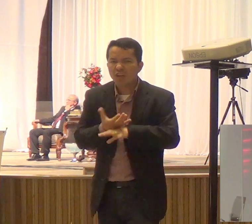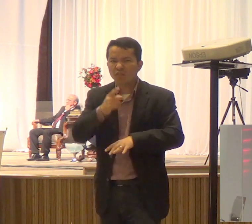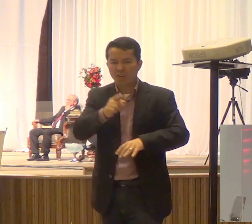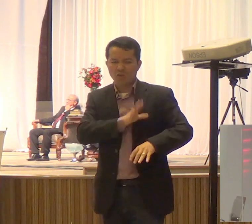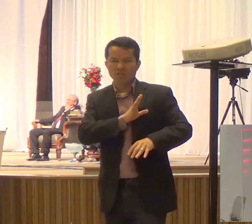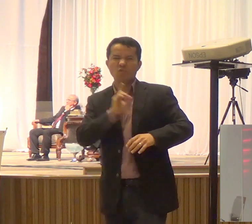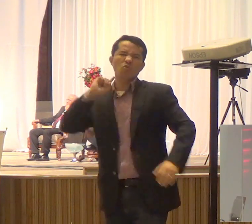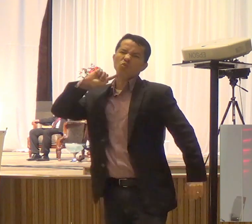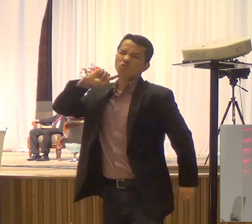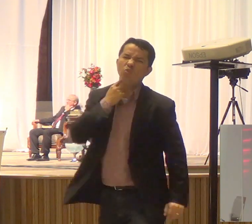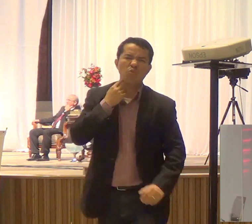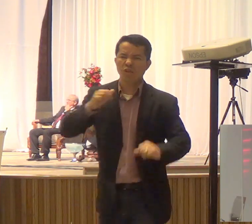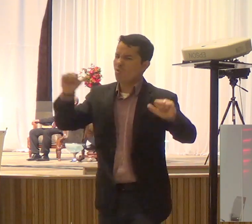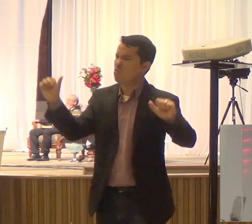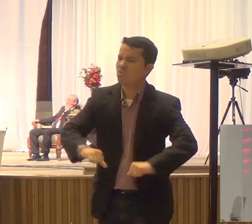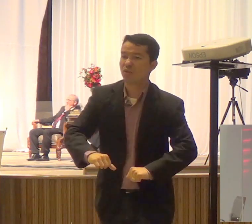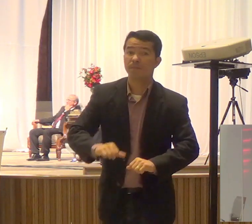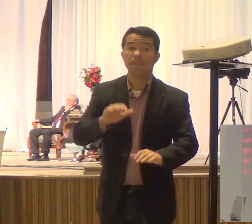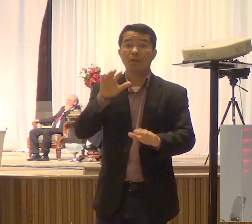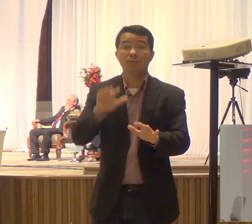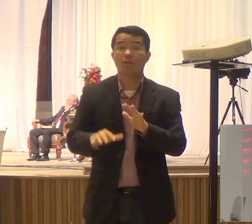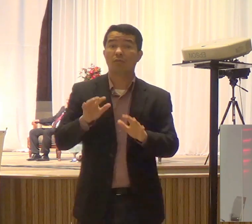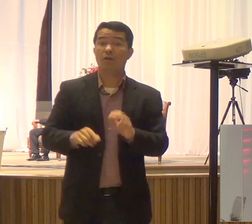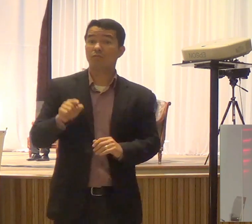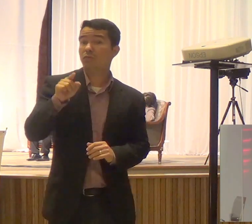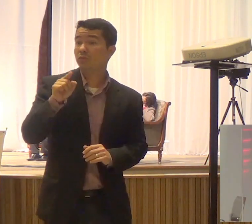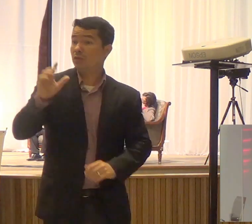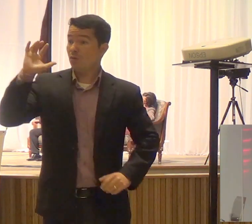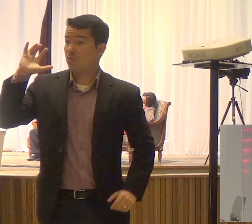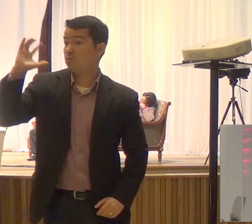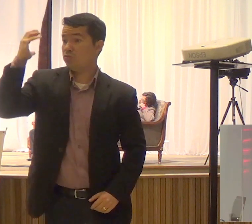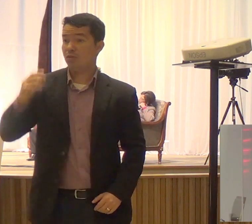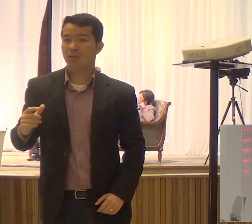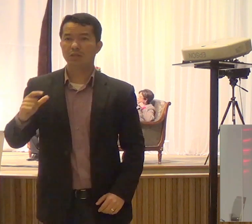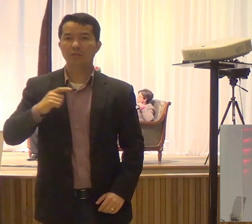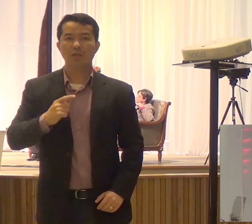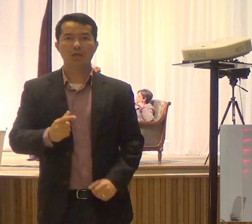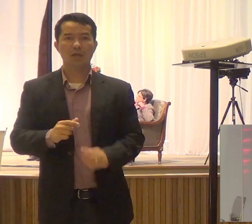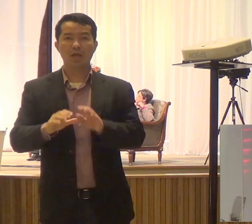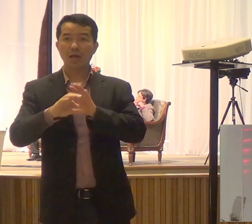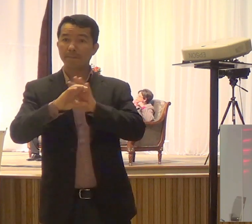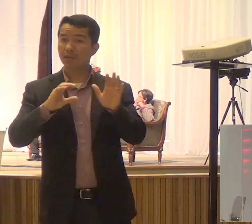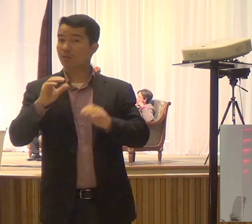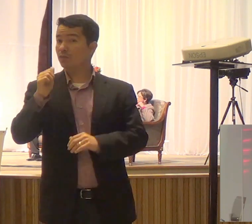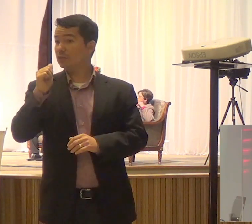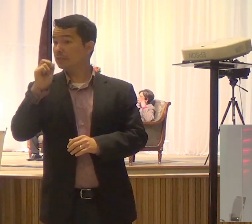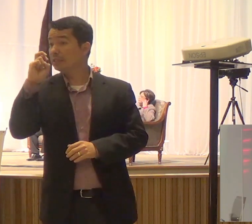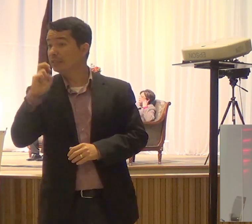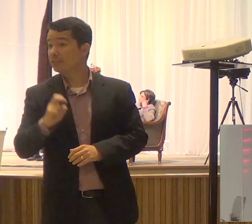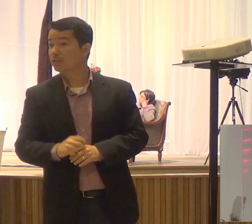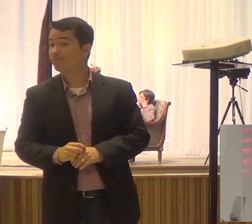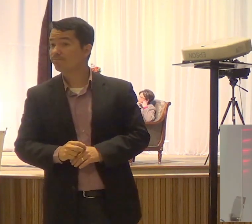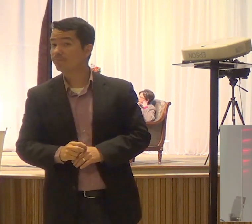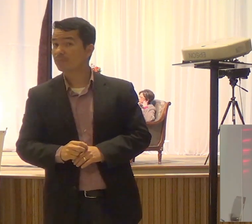podre, ainda que isso aconteça, existe um outro capítulo 15 na Bíblia, que